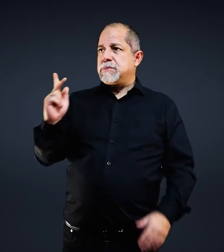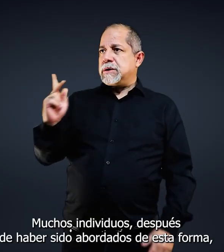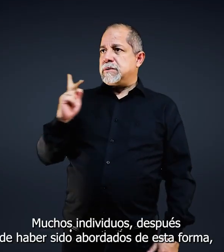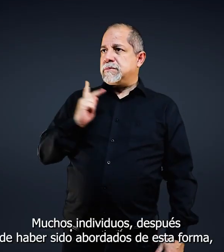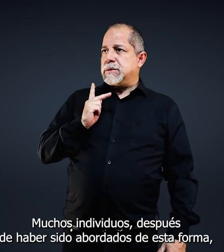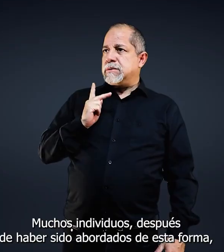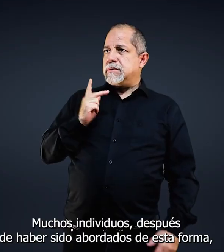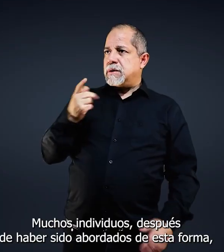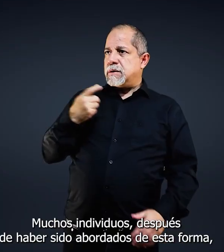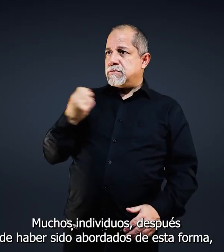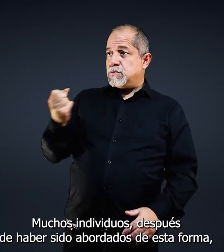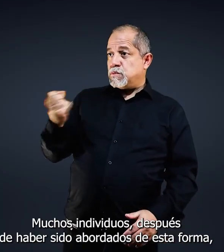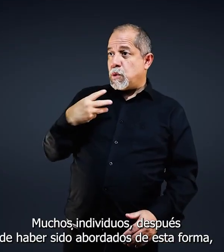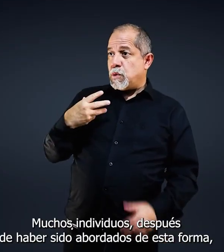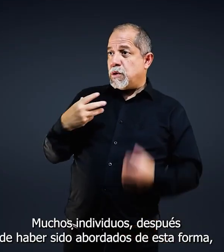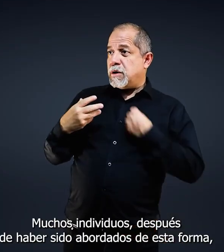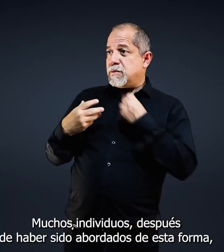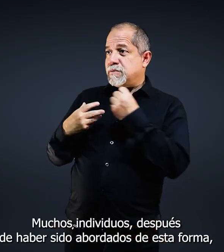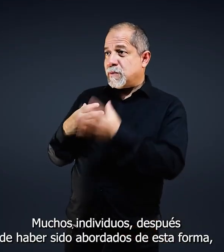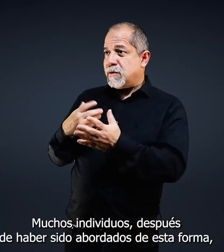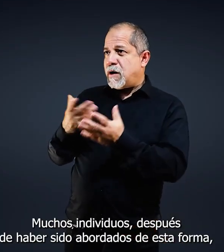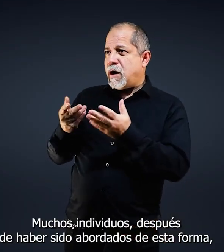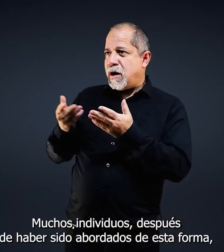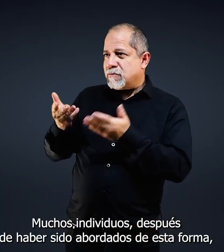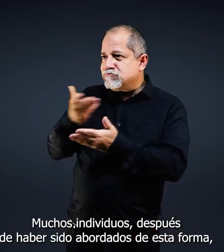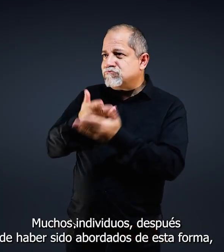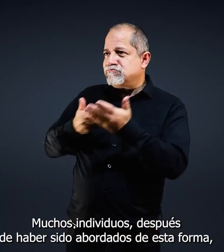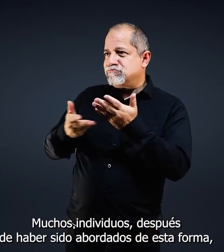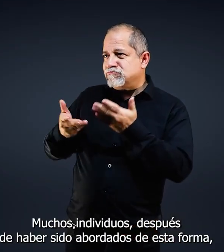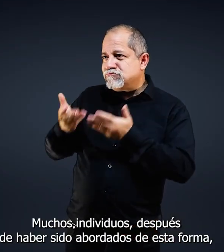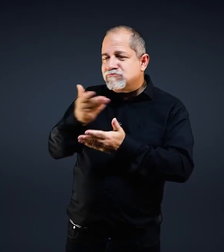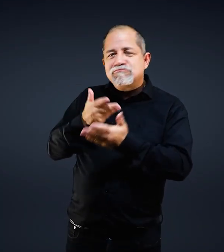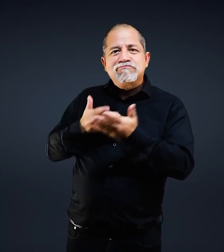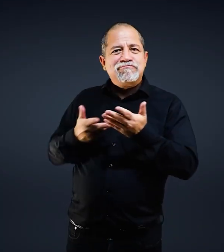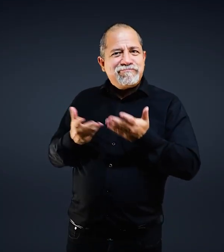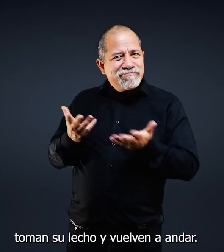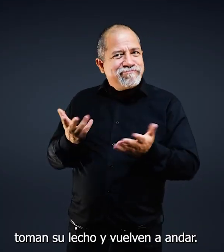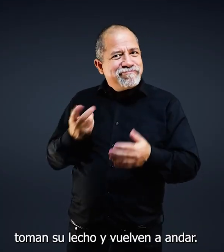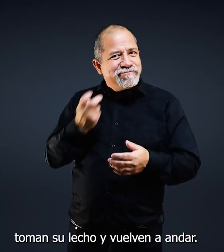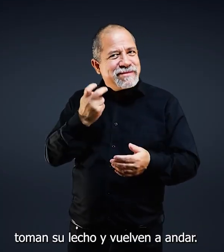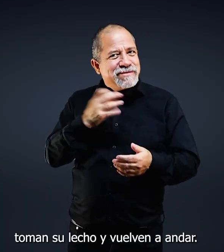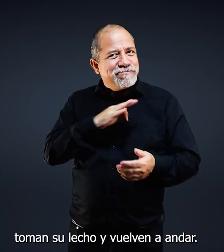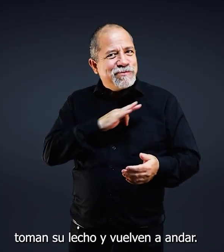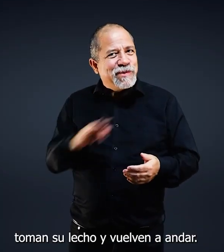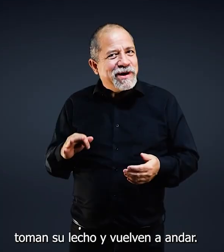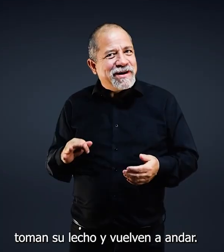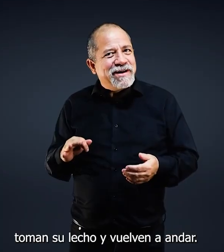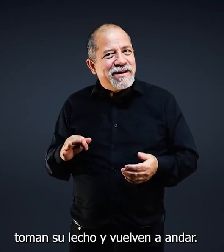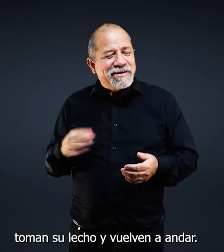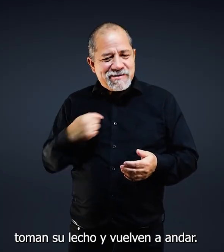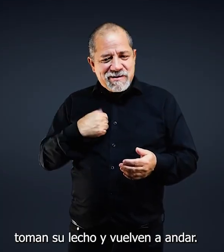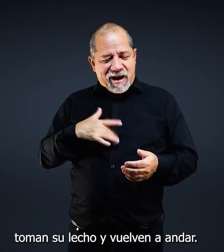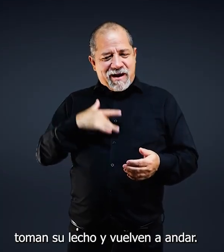Muchos individuos, después de haber sido abordados de esta forma, toman su lecho y vuelven a andar.